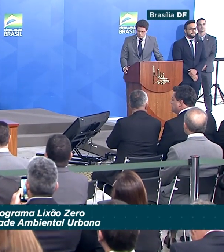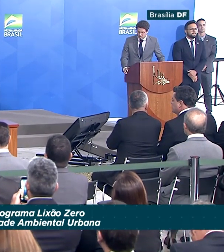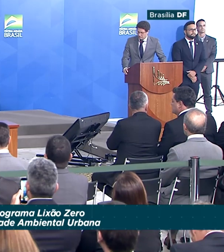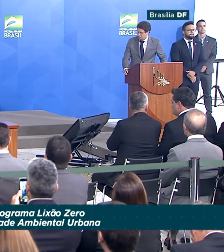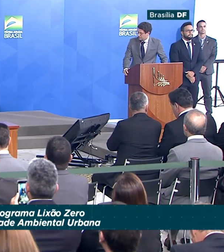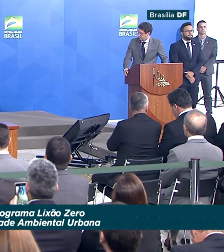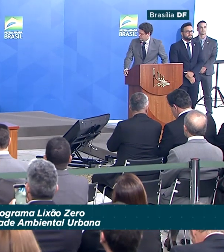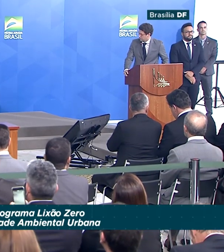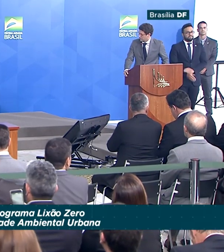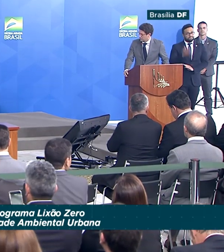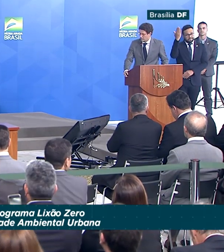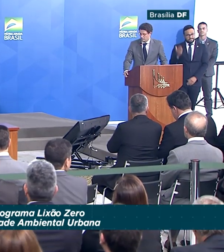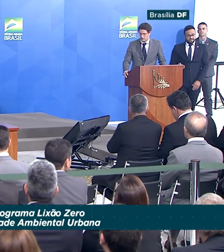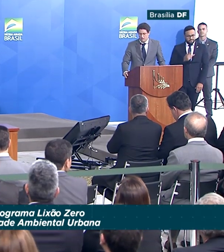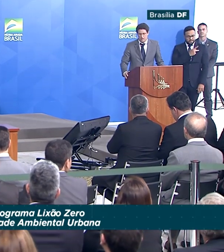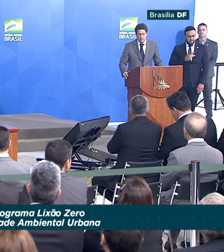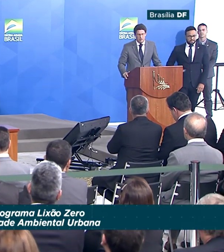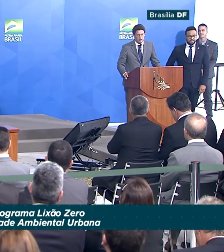Senhor presidente,